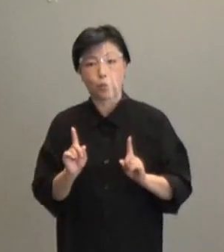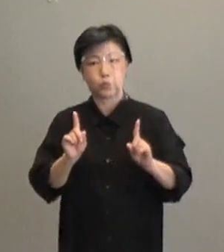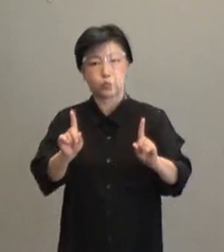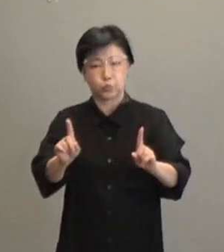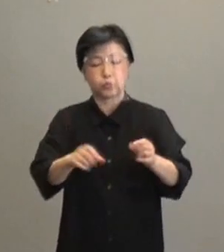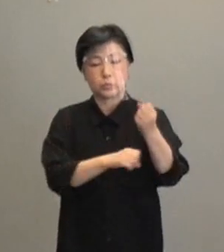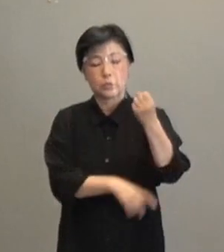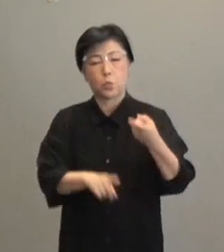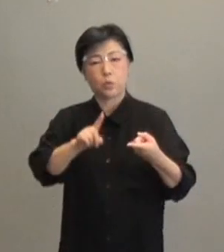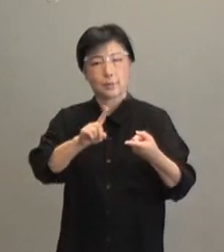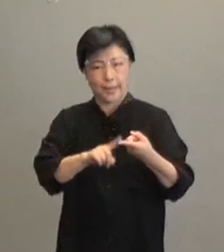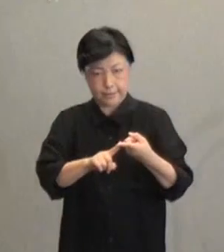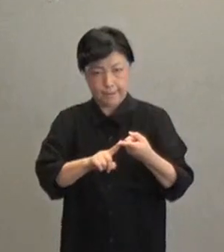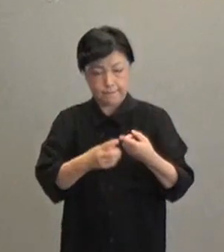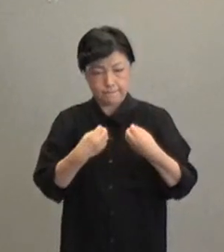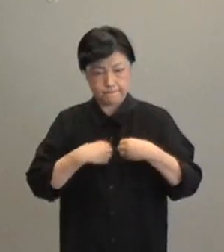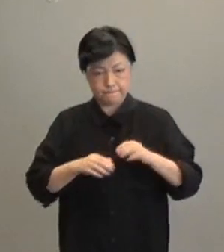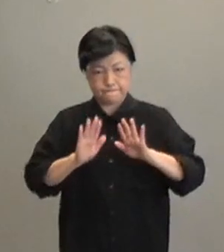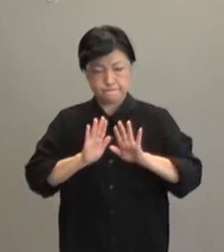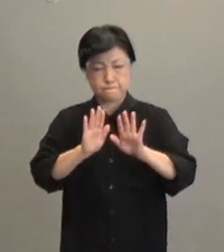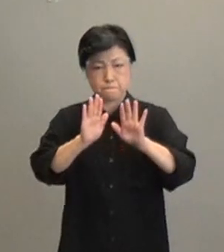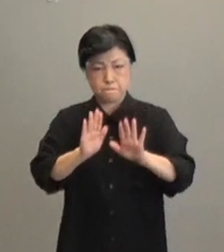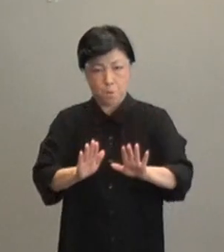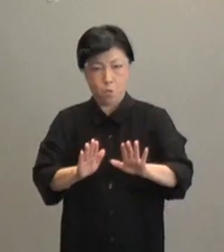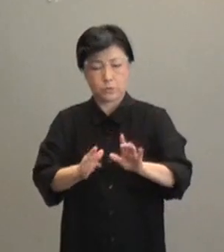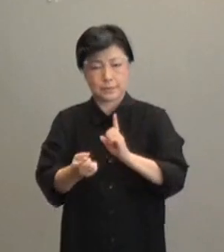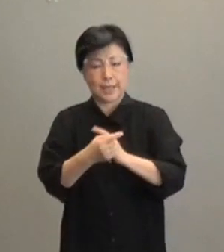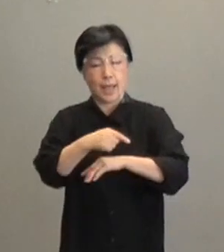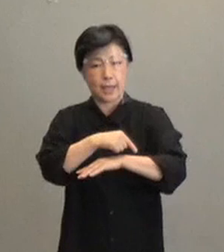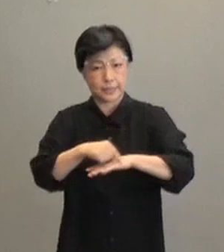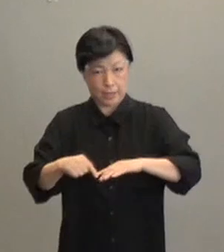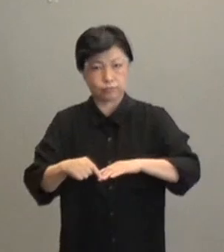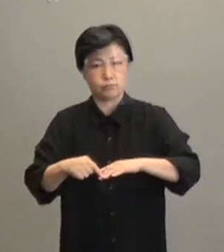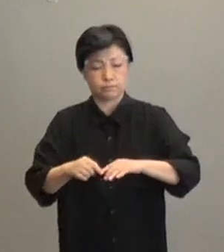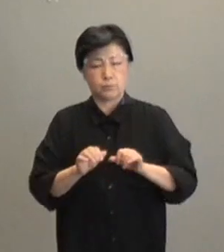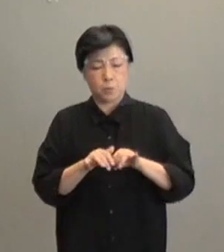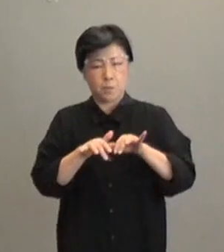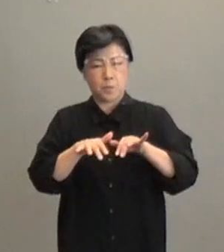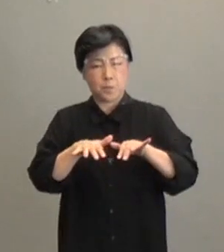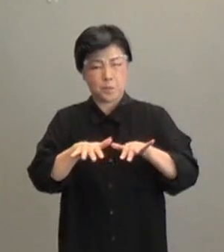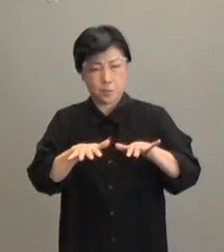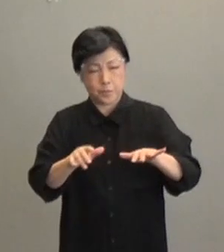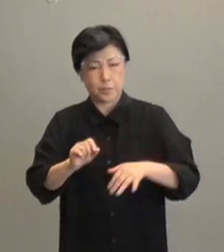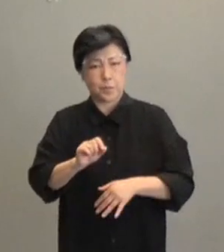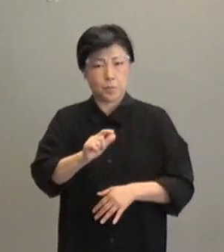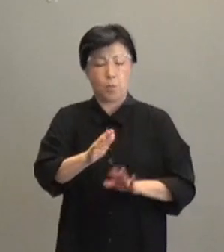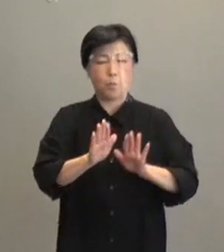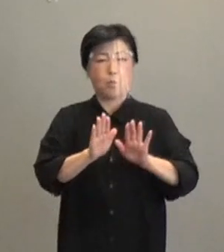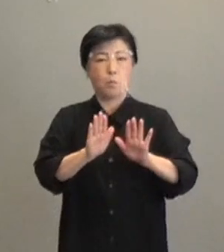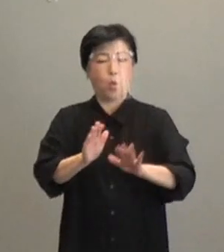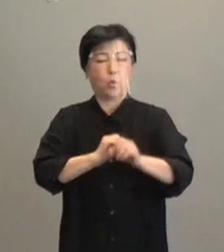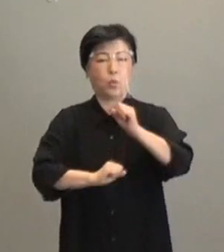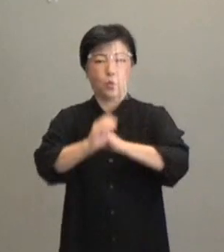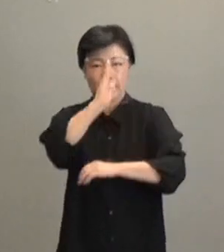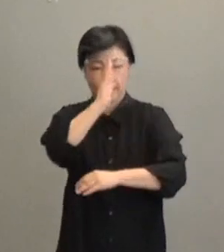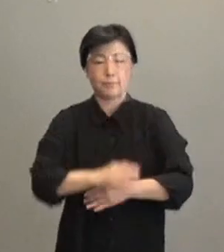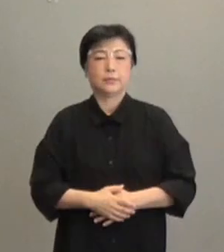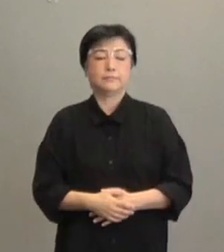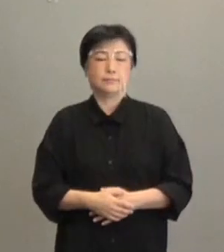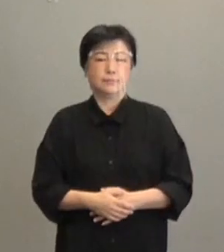基本的な感染防止対策の徹底など感染拡大を防止するための行動をお願いをいたします。